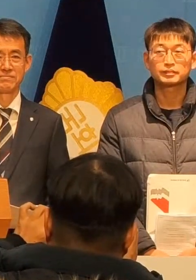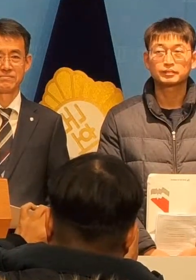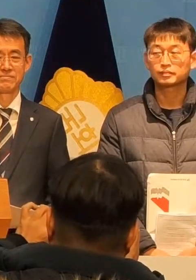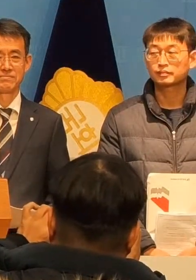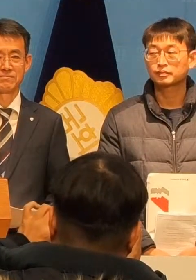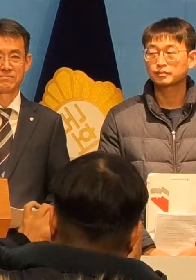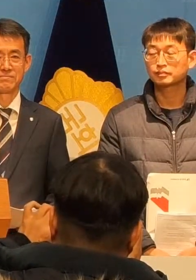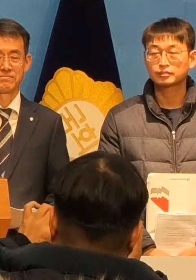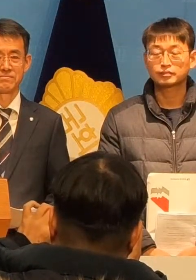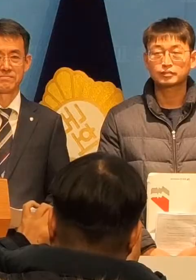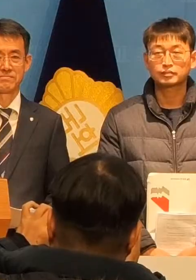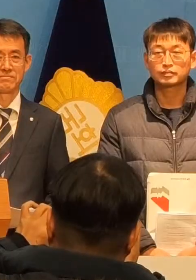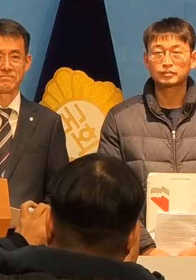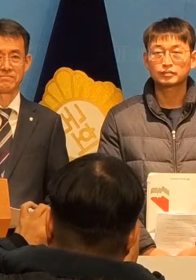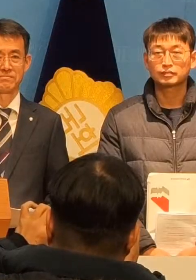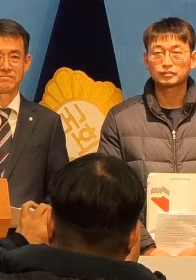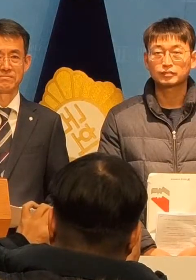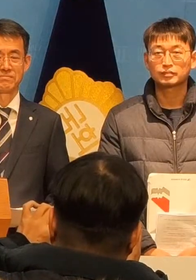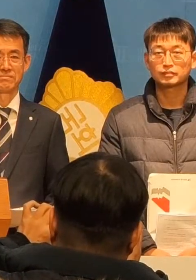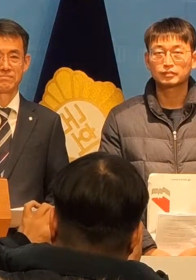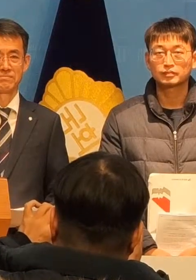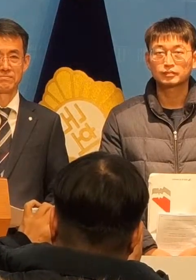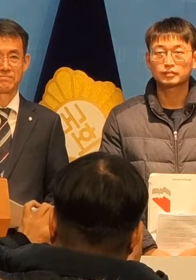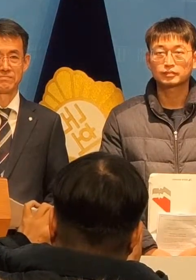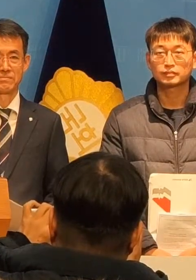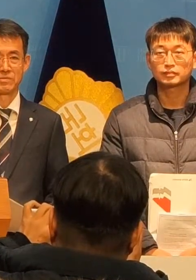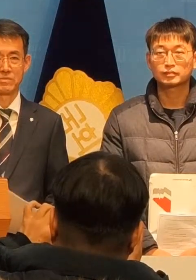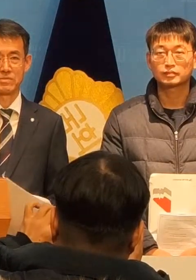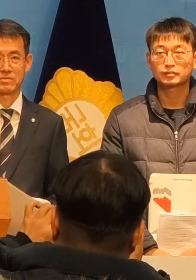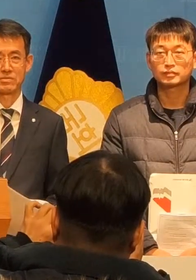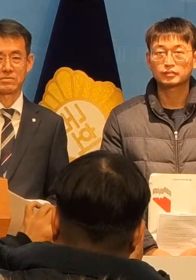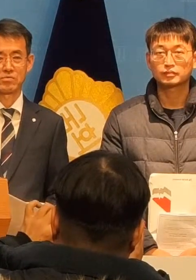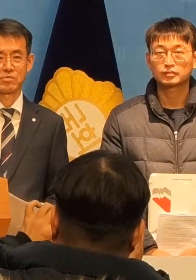네, 저희 핵심을 다시 한번 얘기해 보겠습니다.